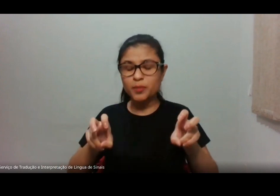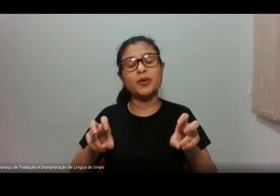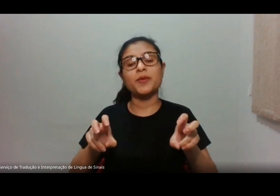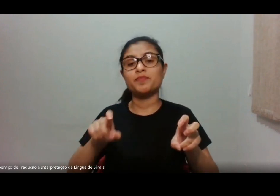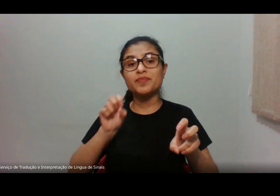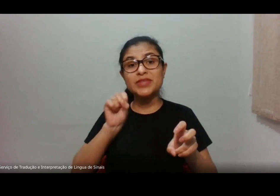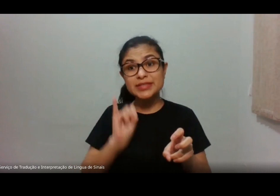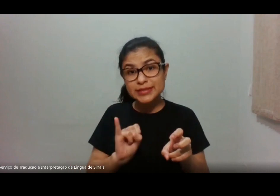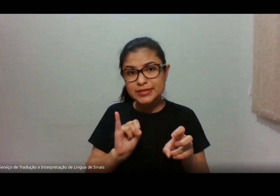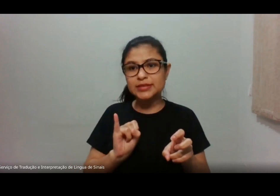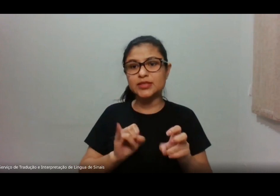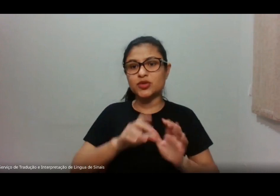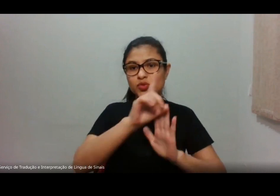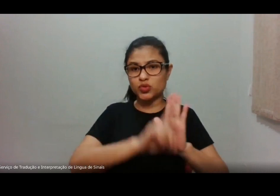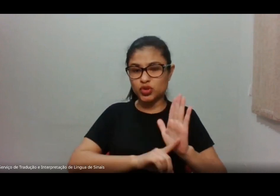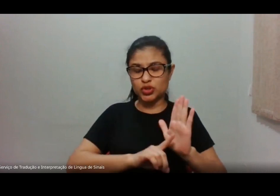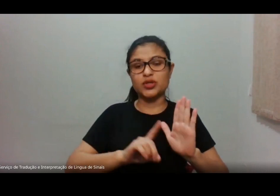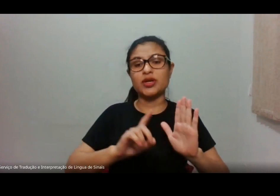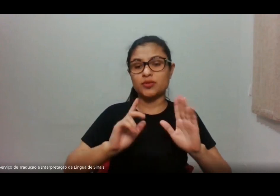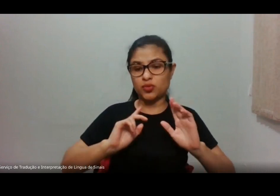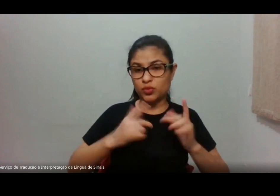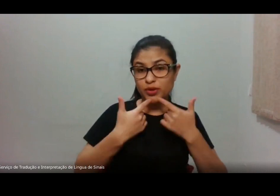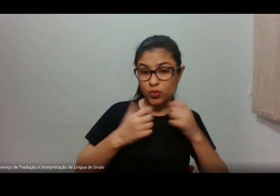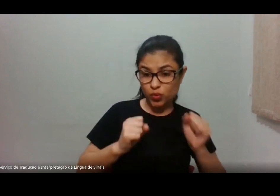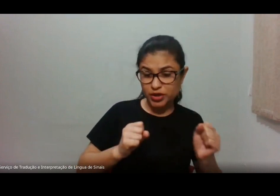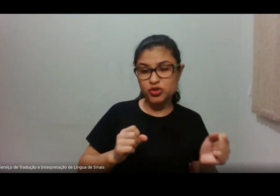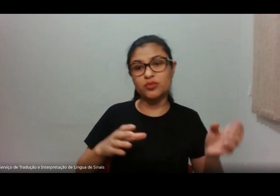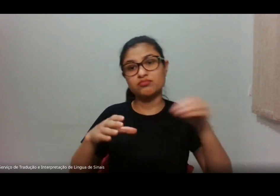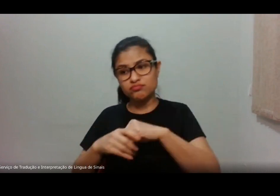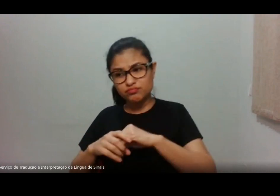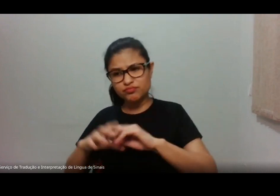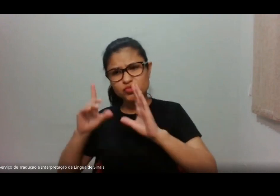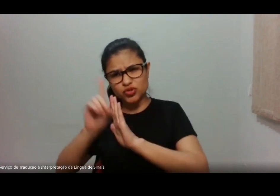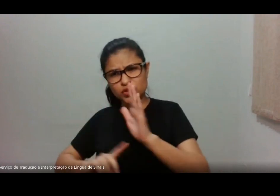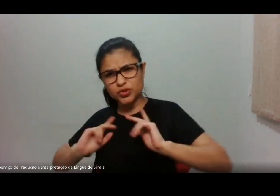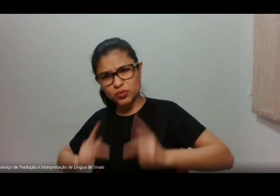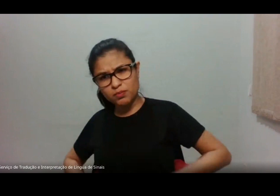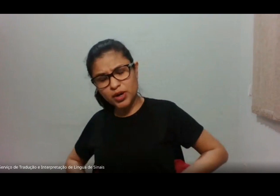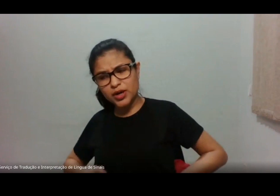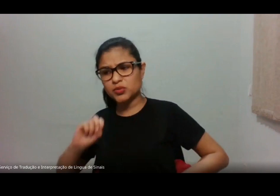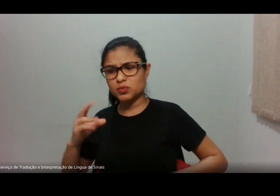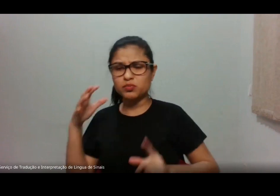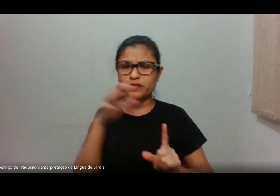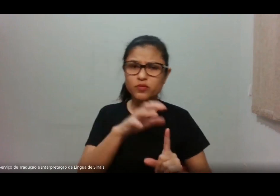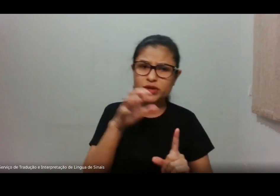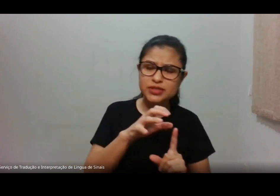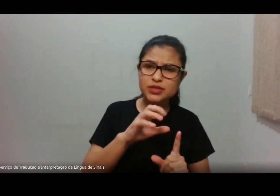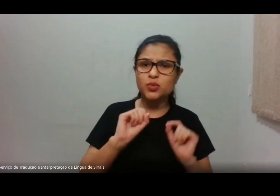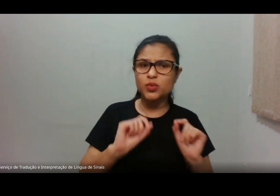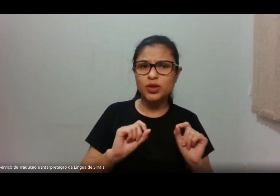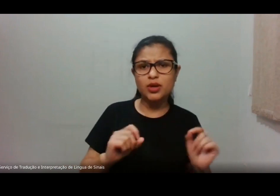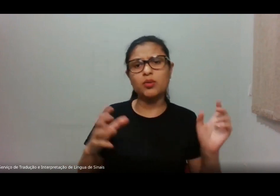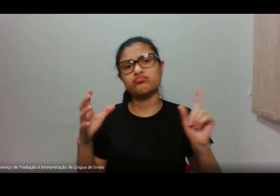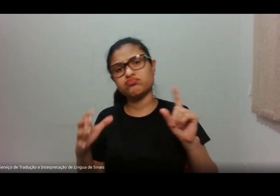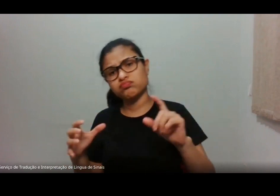filiação ou não, ou pelo menos no que é que os direitos linguísticos tocam os direitos humanos e no que é que eles se separam dos